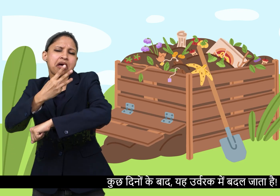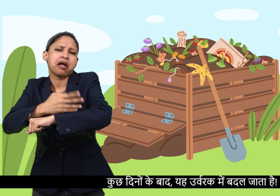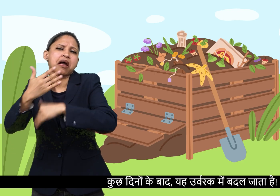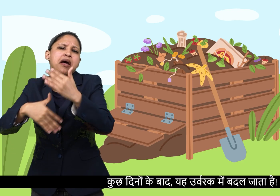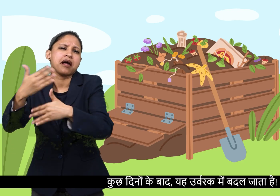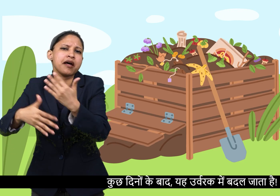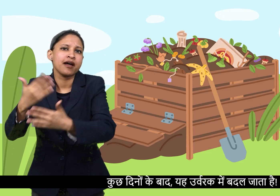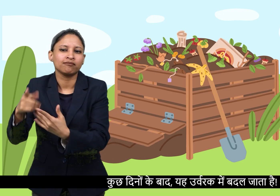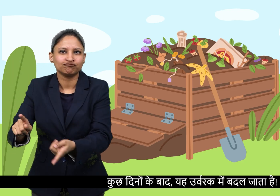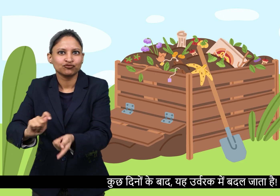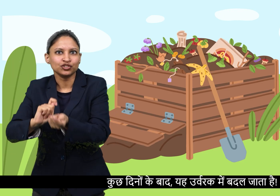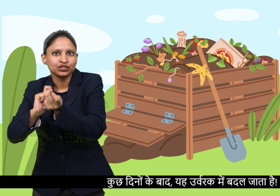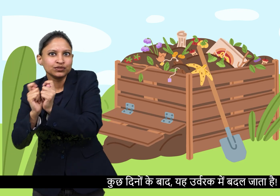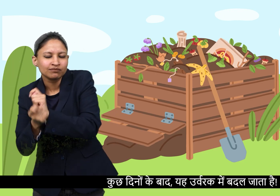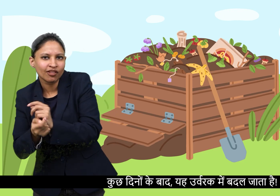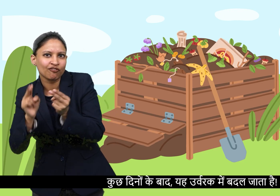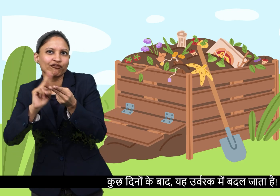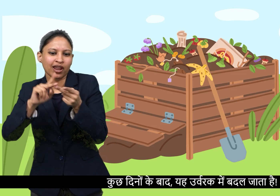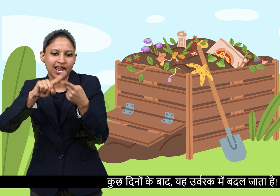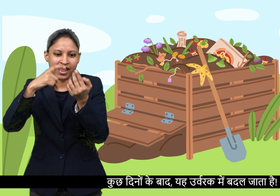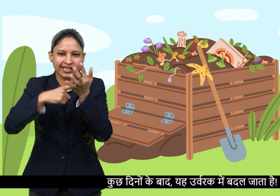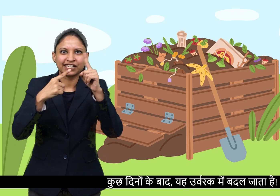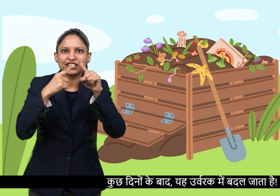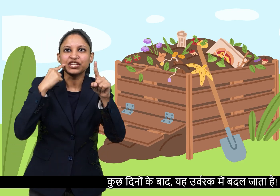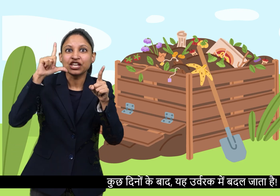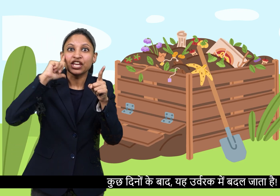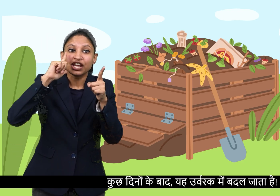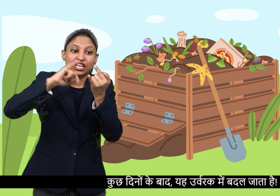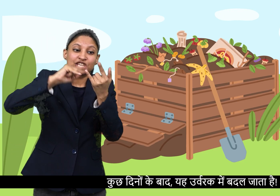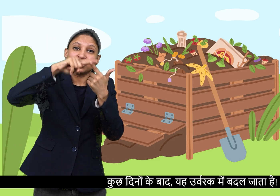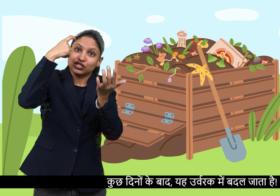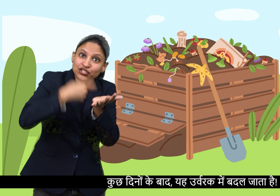कुछ दिनों के बाद ये उर्वरक में बदल जाता है।